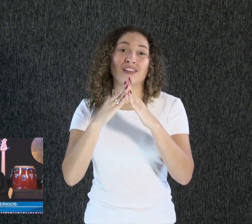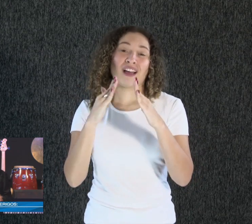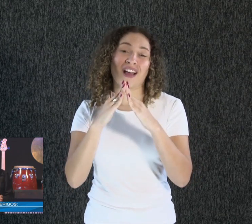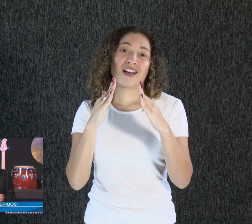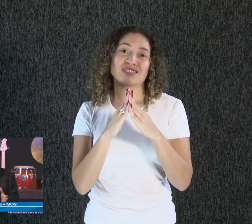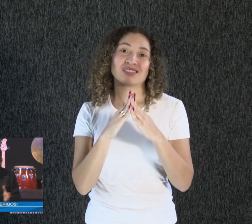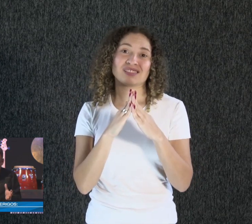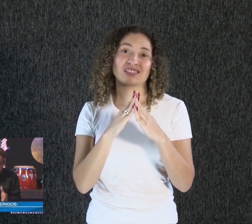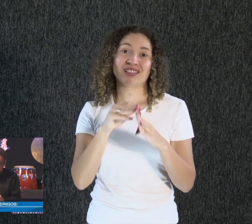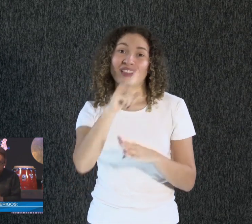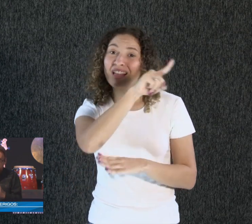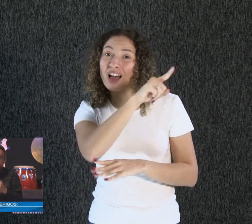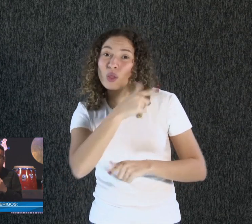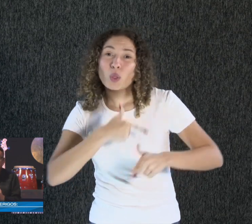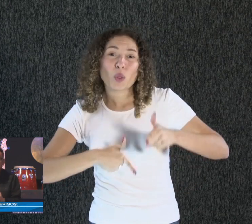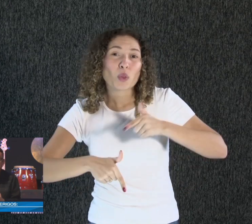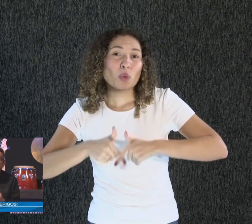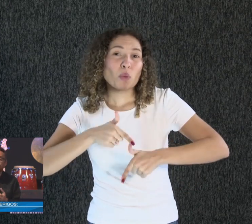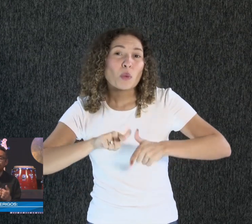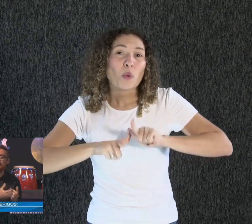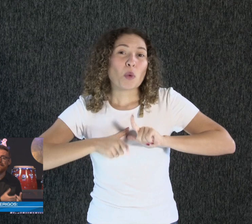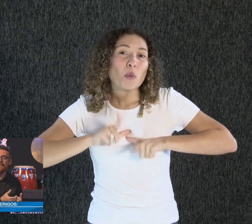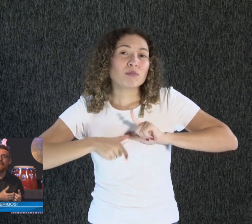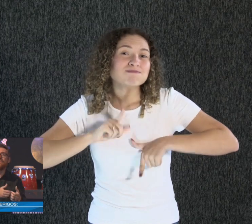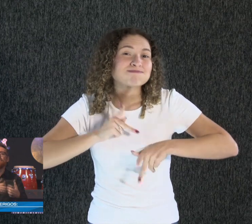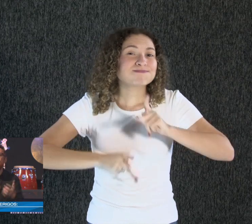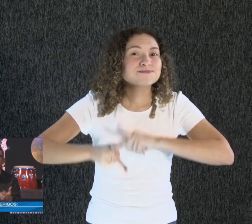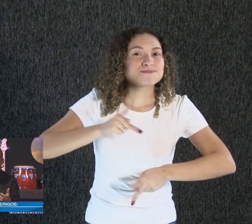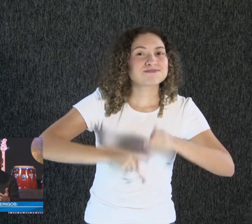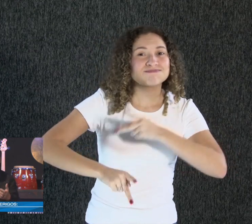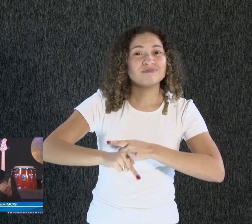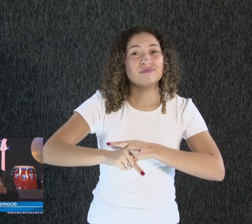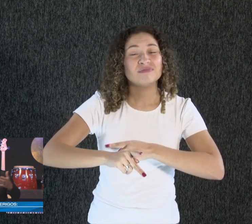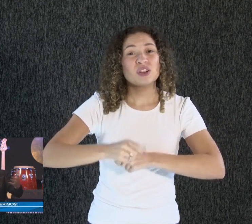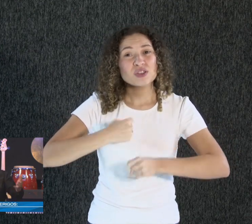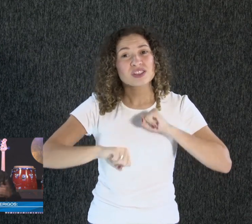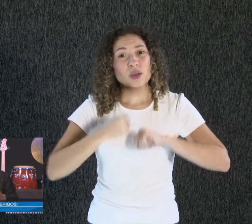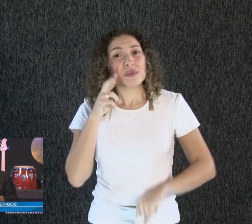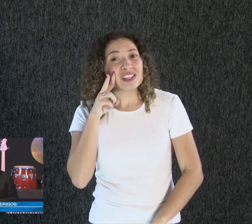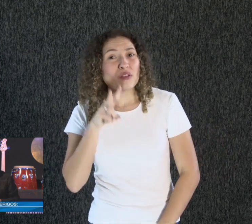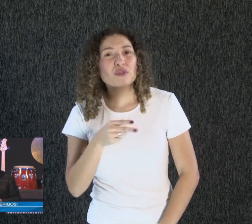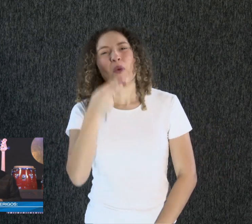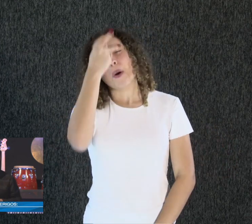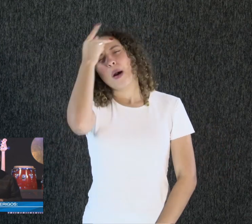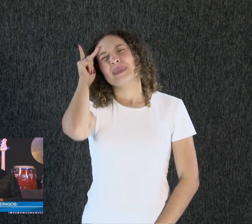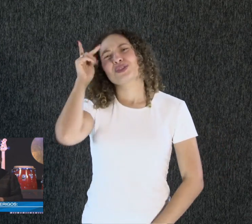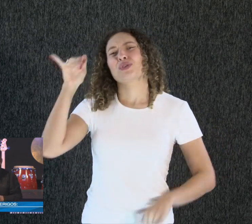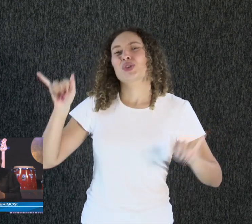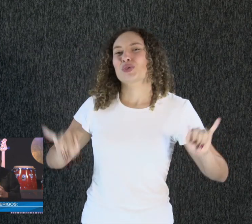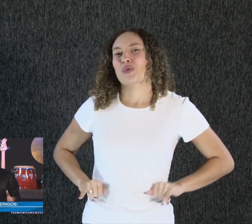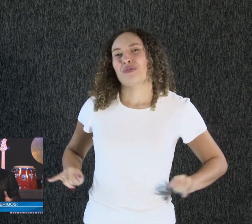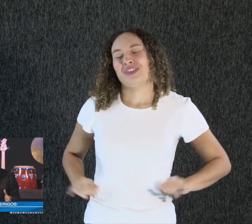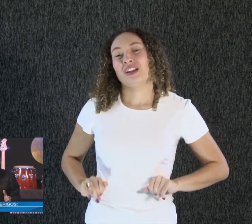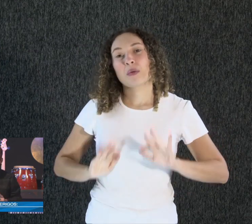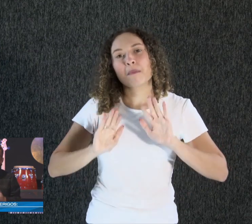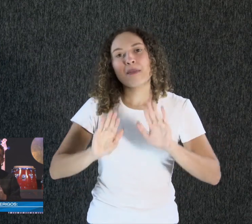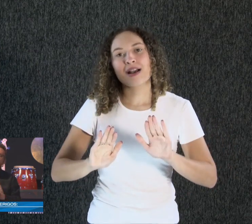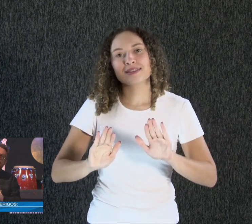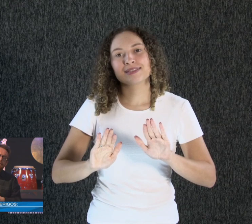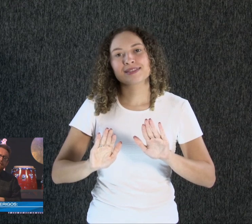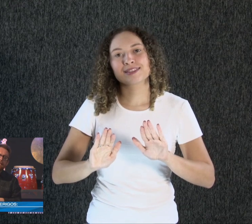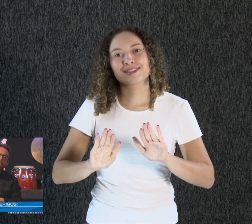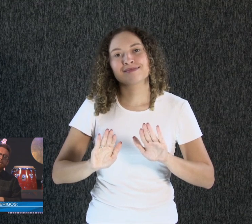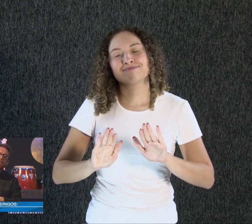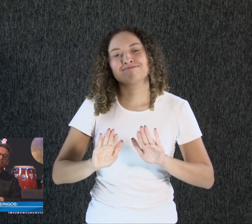poderia acontecer. E quantas pessoas aquele salmista viu morrendo no deserto? Gente sofrendo. Mas eu vou